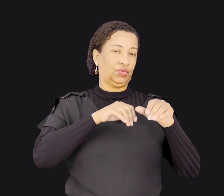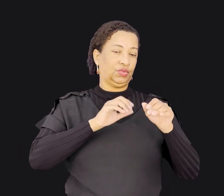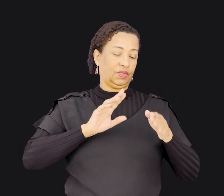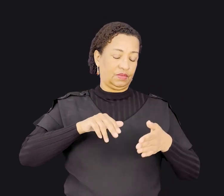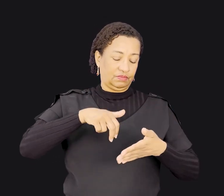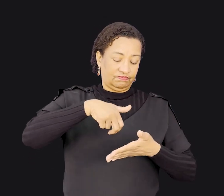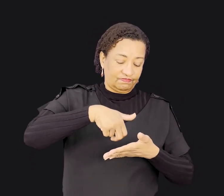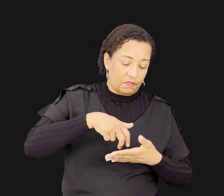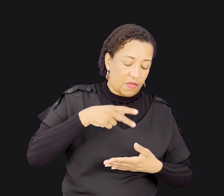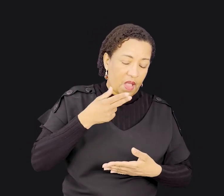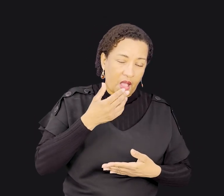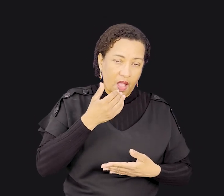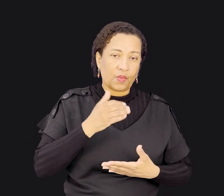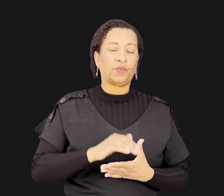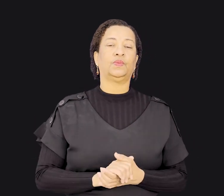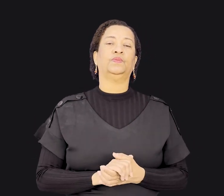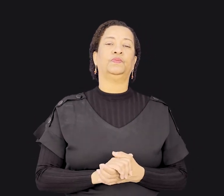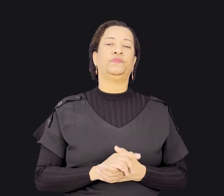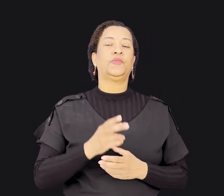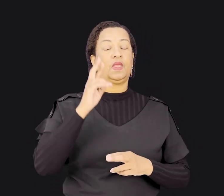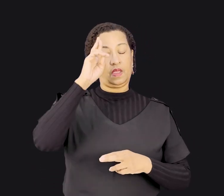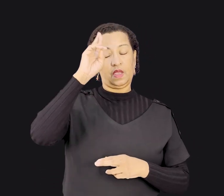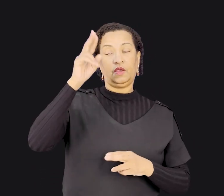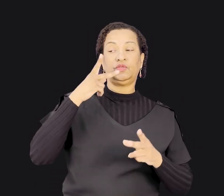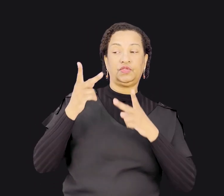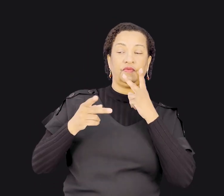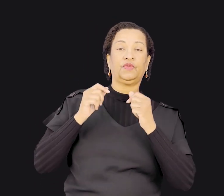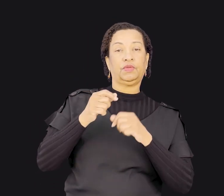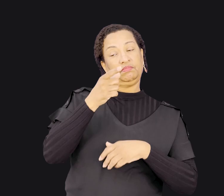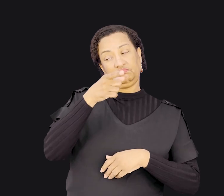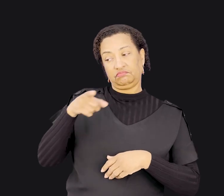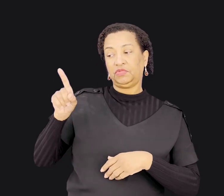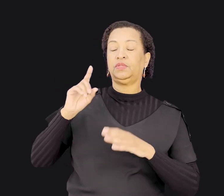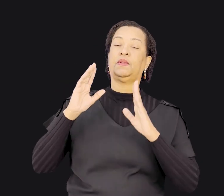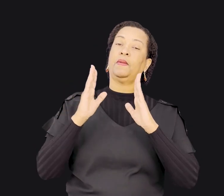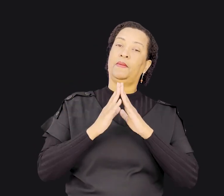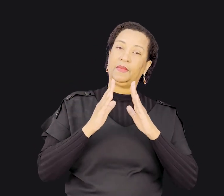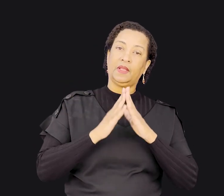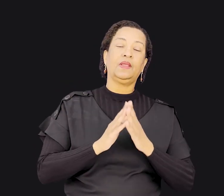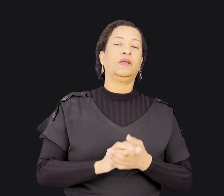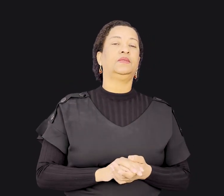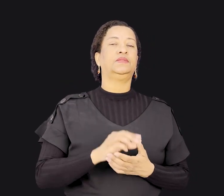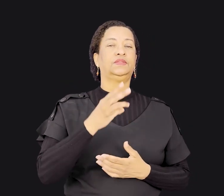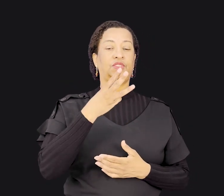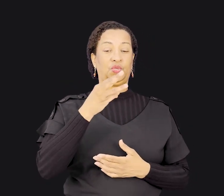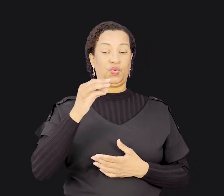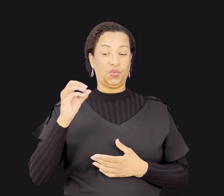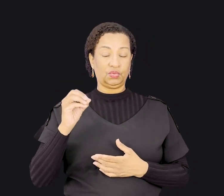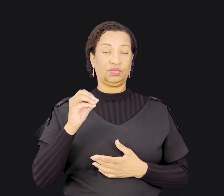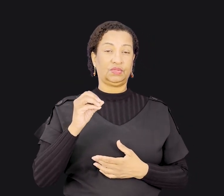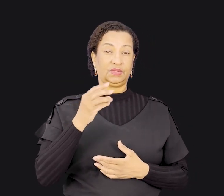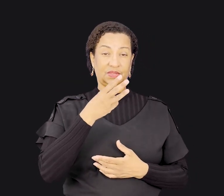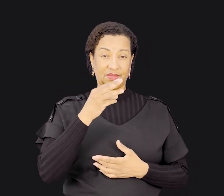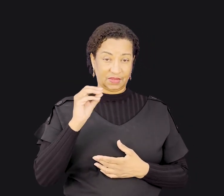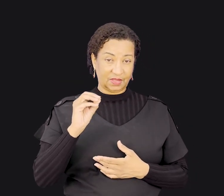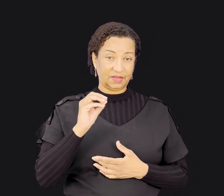a água. A respeito deles, o Senhor diz que poderiam ir para casa. E aqueles 300 que